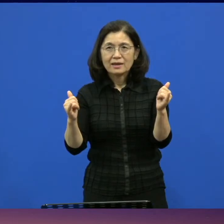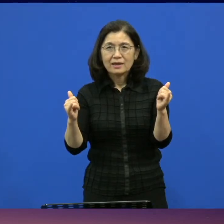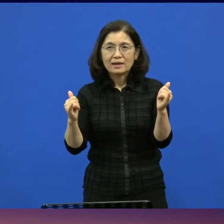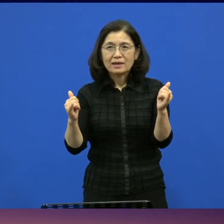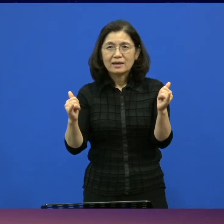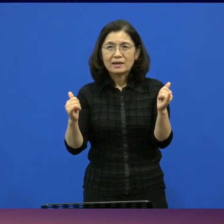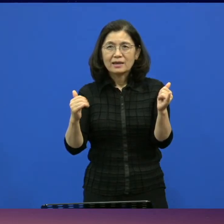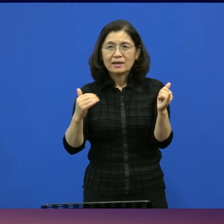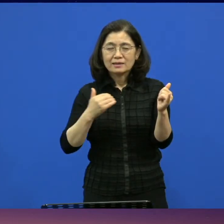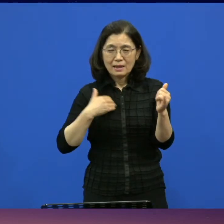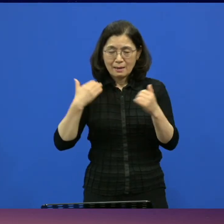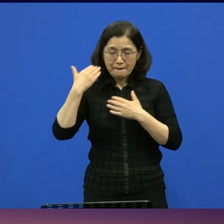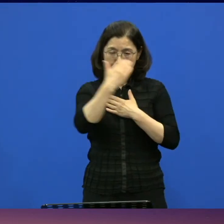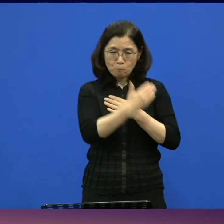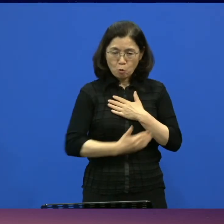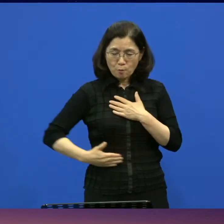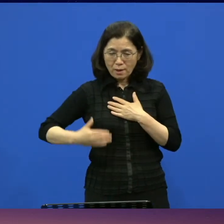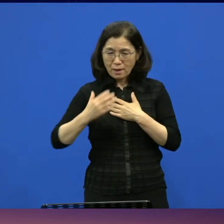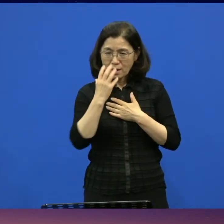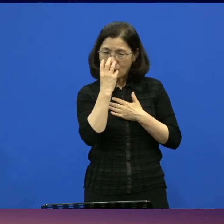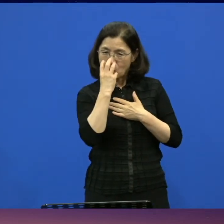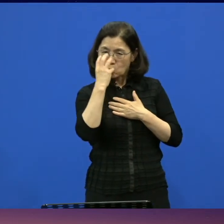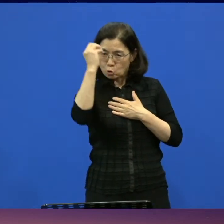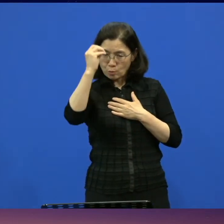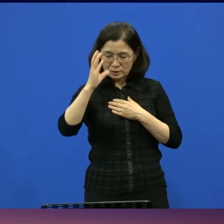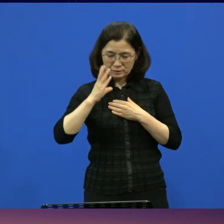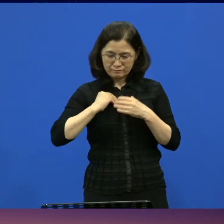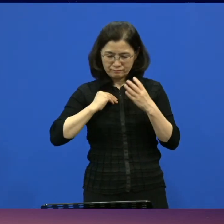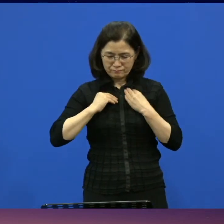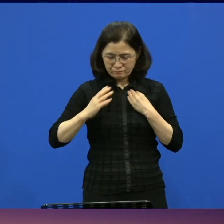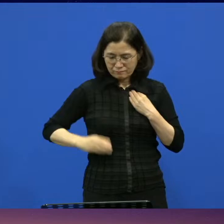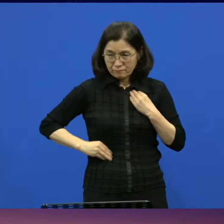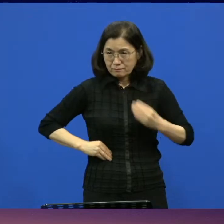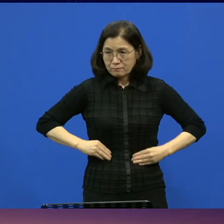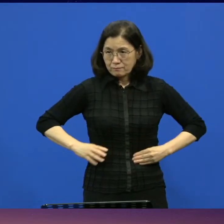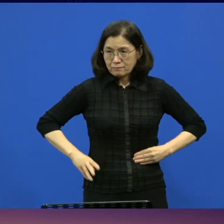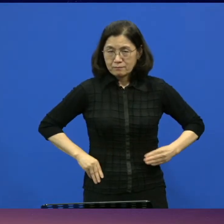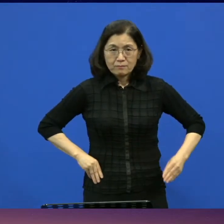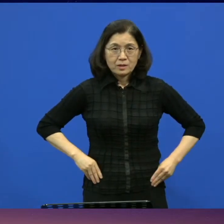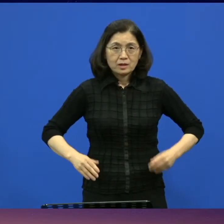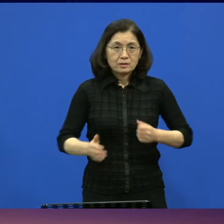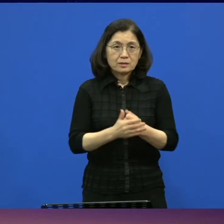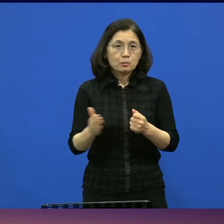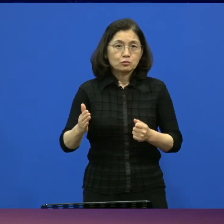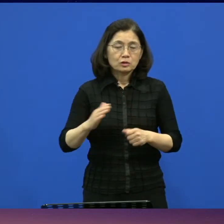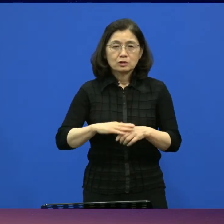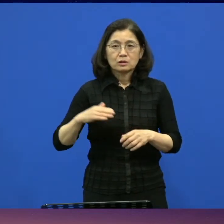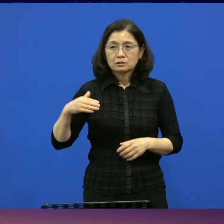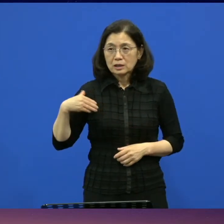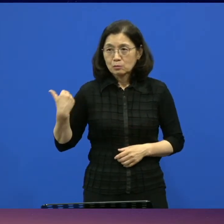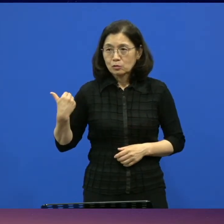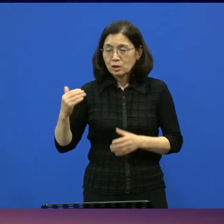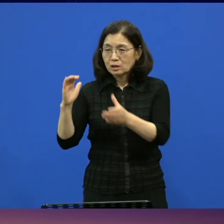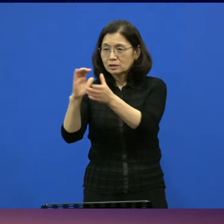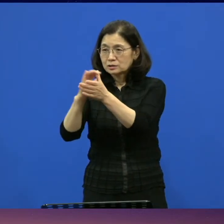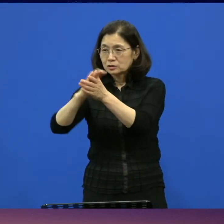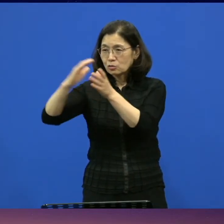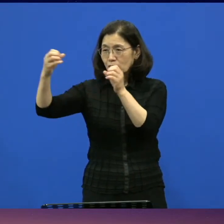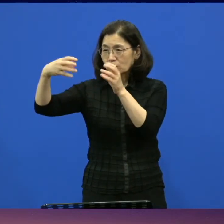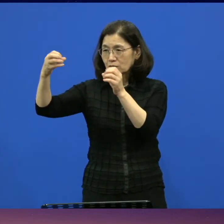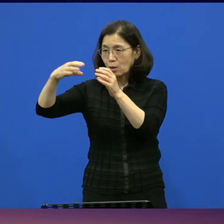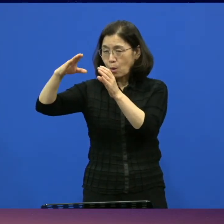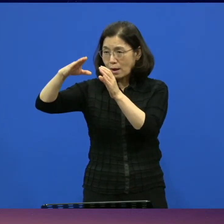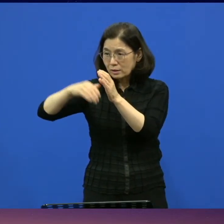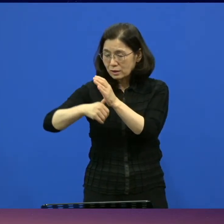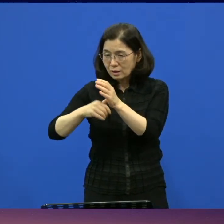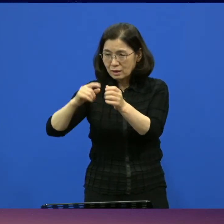너무 자연스럽게 배어져 있는 거예요. 그게 여러분 친구들하고 대화할 때나 누구하고 대화할 때도 나도 모르게 교만이